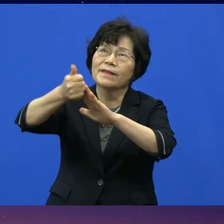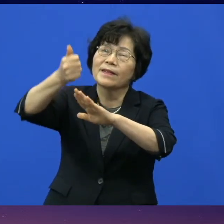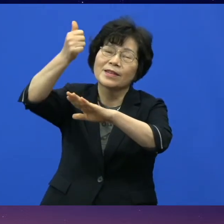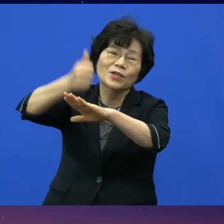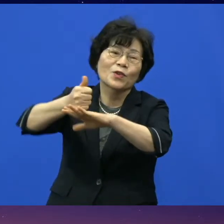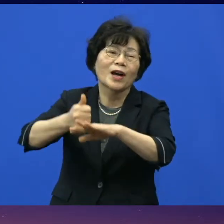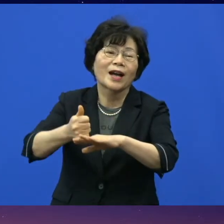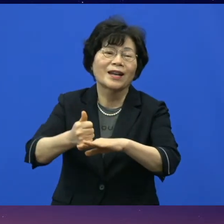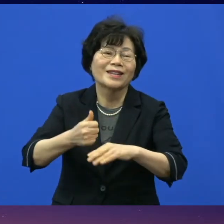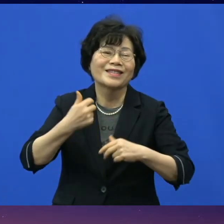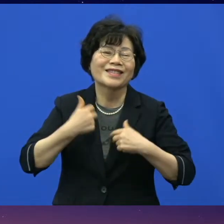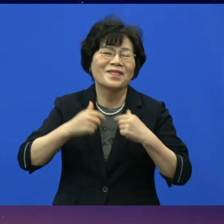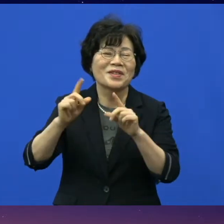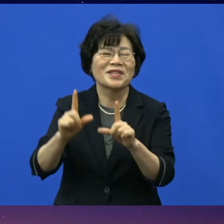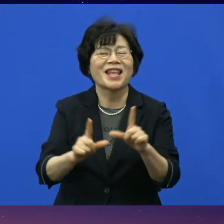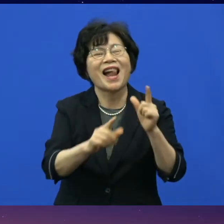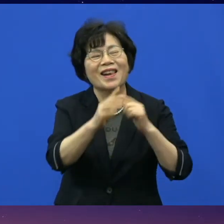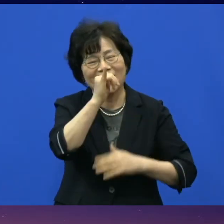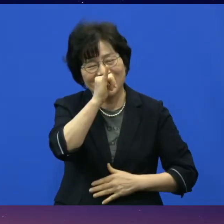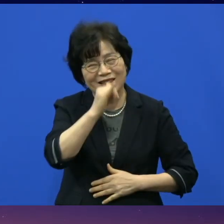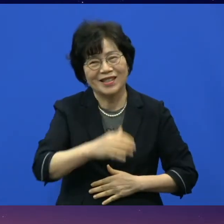올라가, 그 찬양 말고.